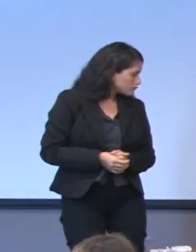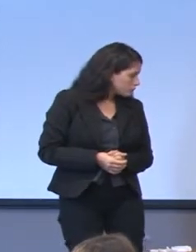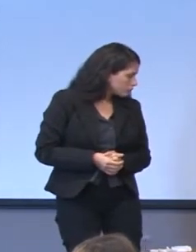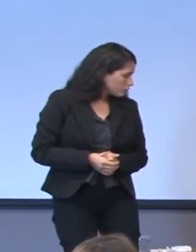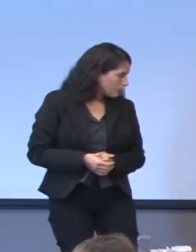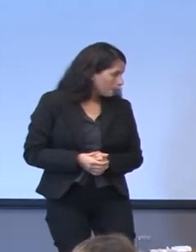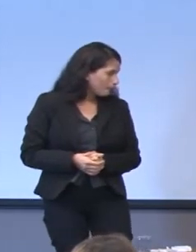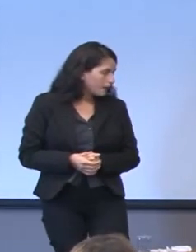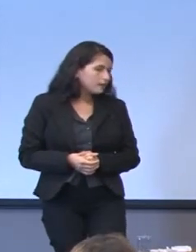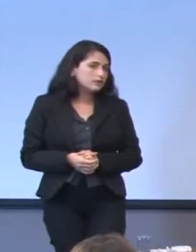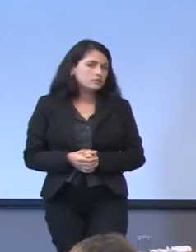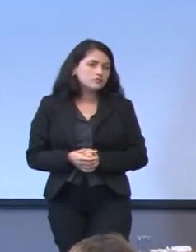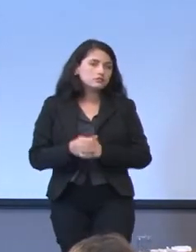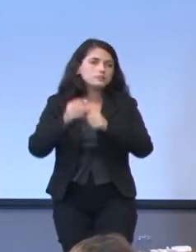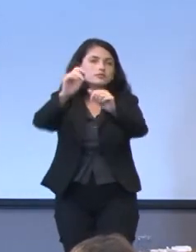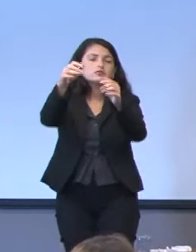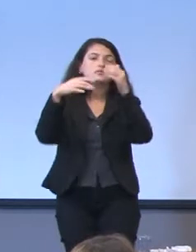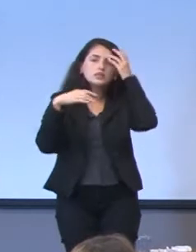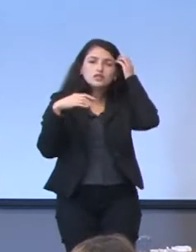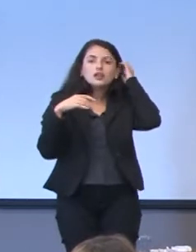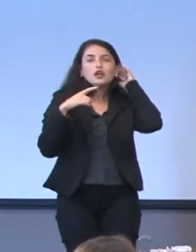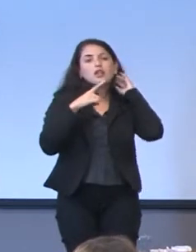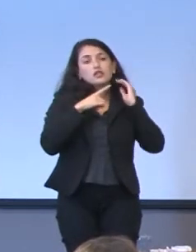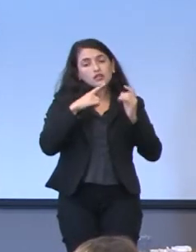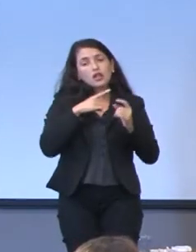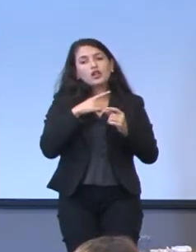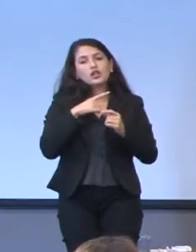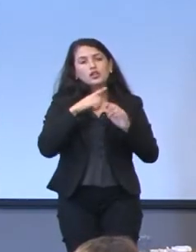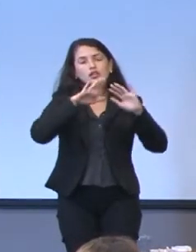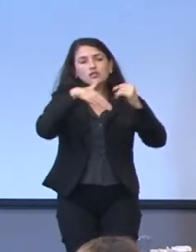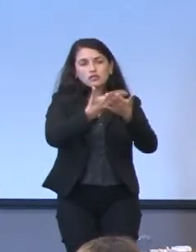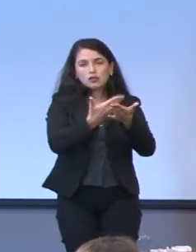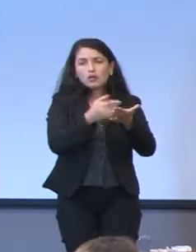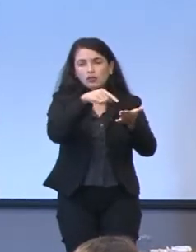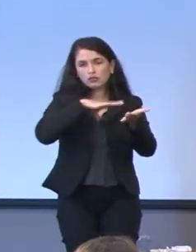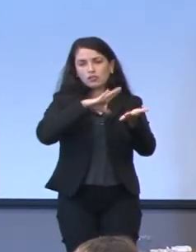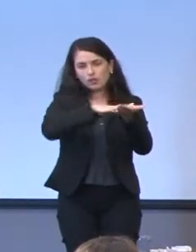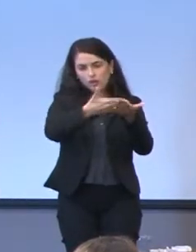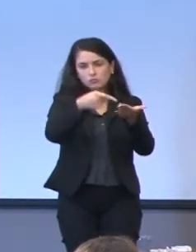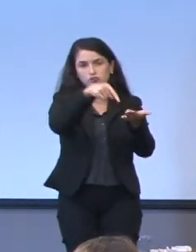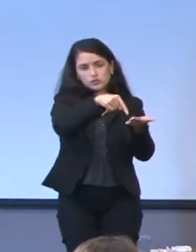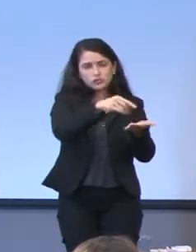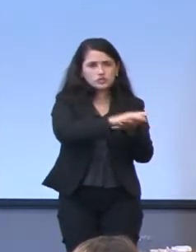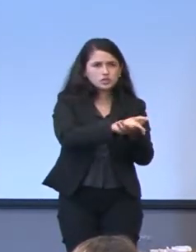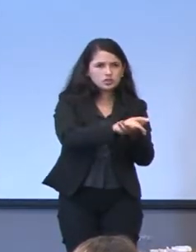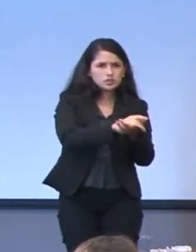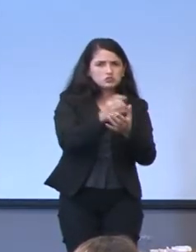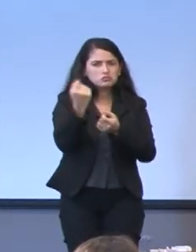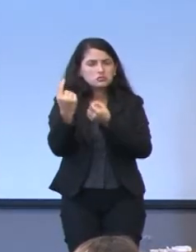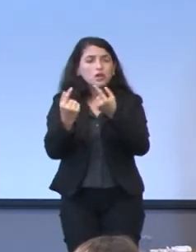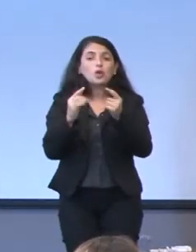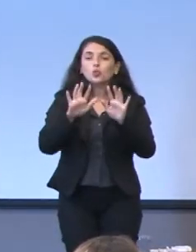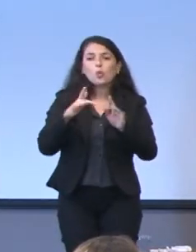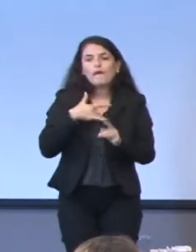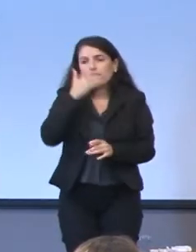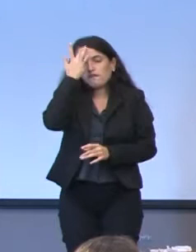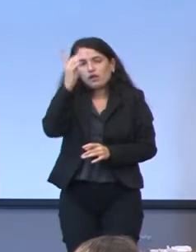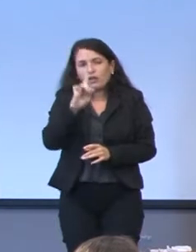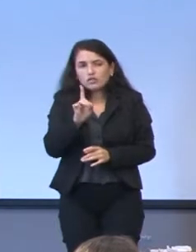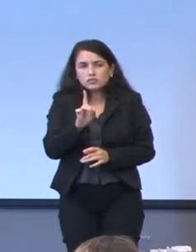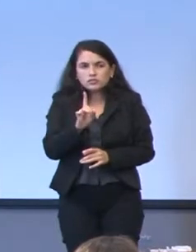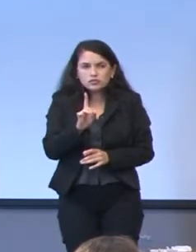Há iniciativas pontuais, né, de escolas que têm intérpretes. Não é uma estrutura fácil,